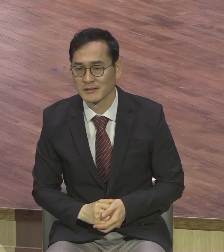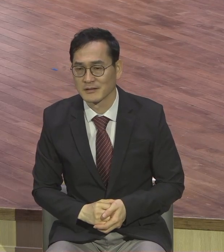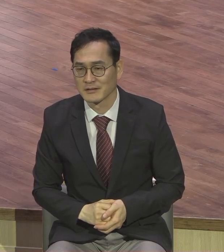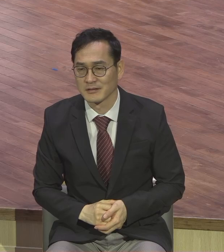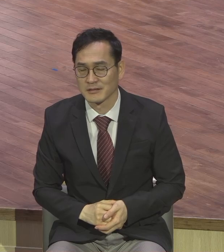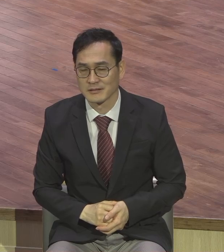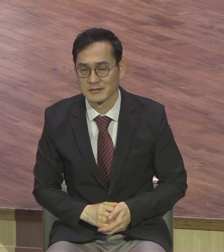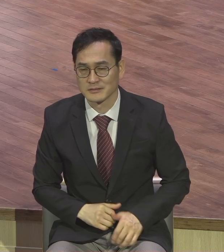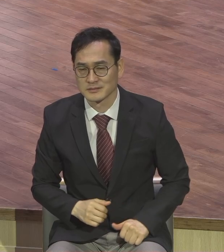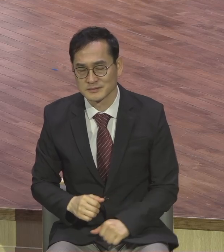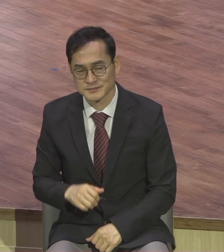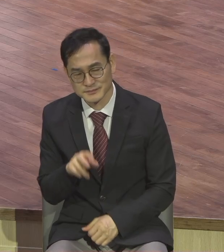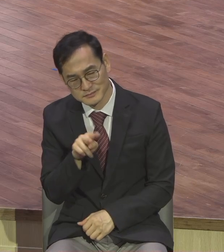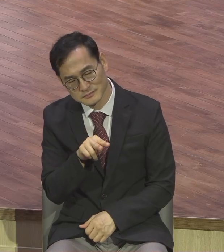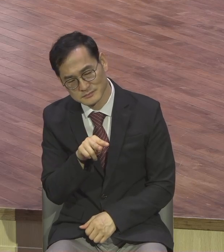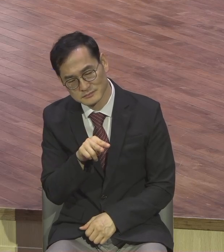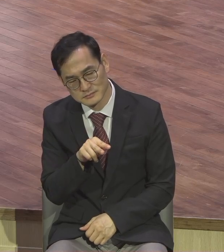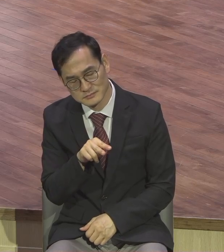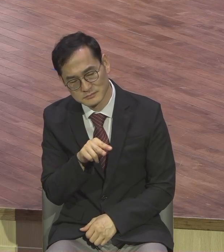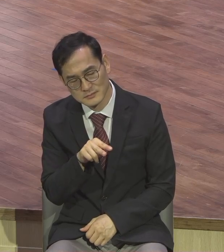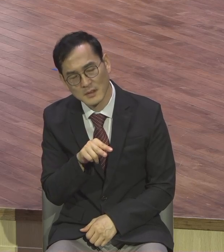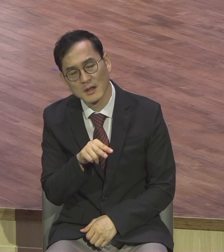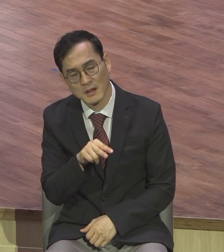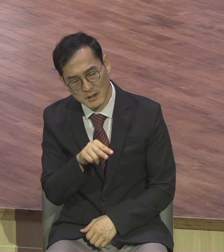저는 이 모습 보면 뭘 깨달았냐?